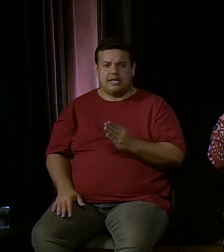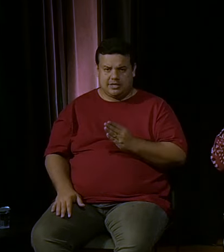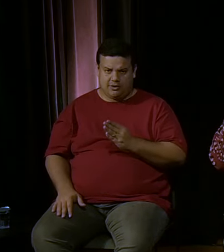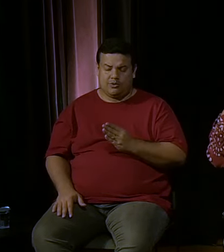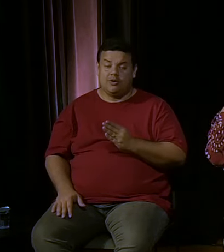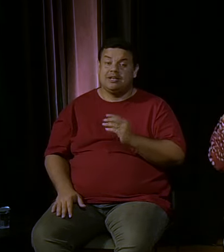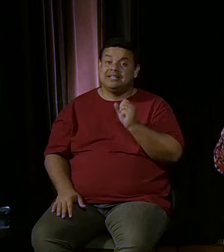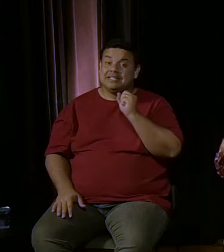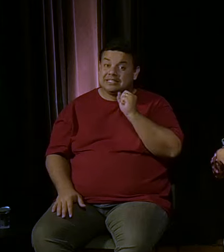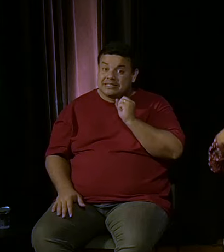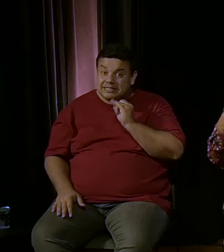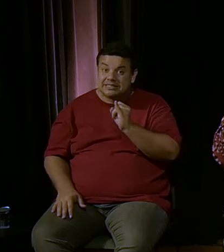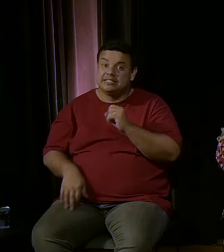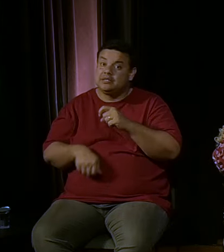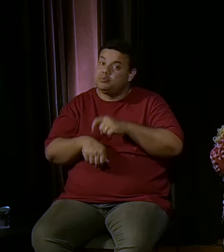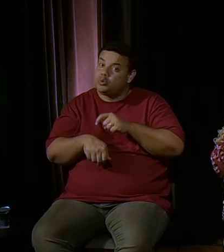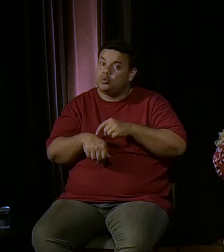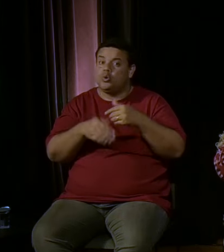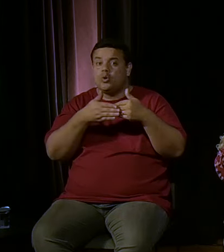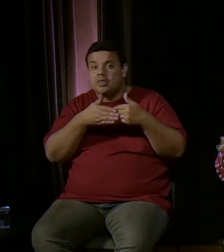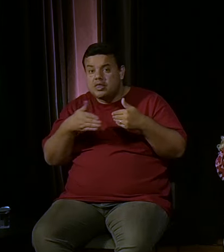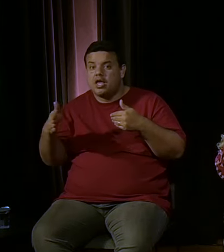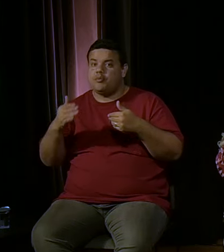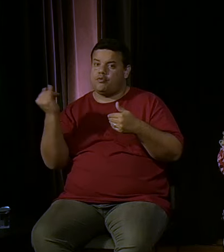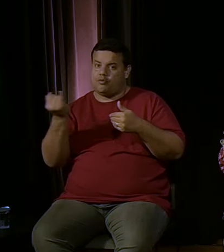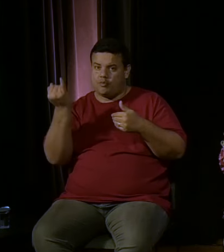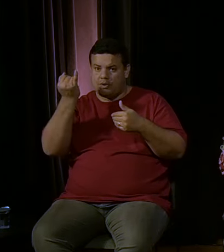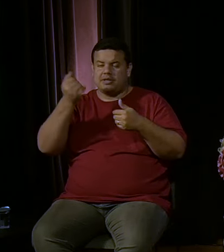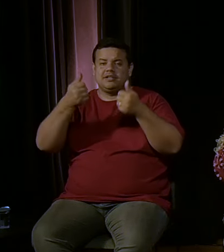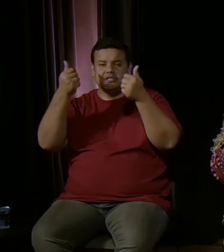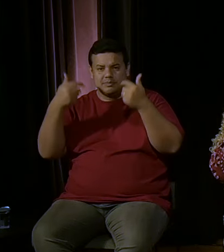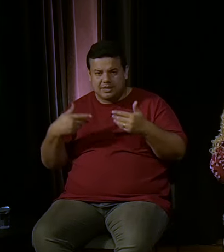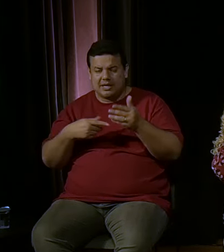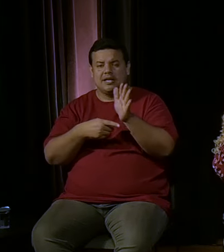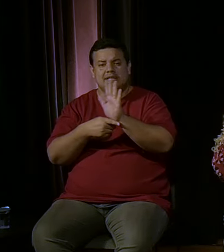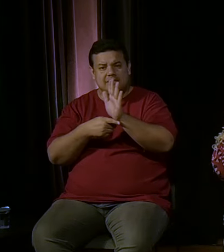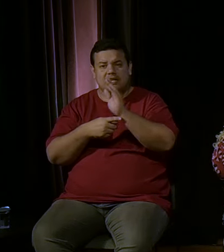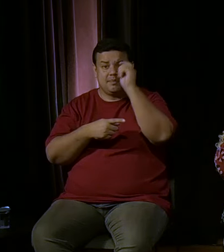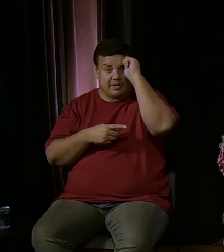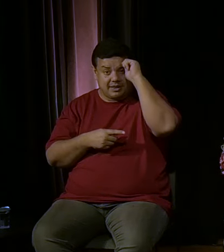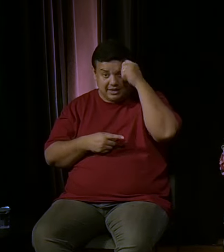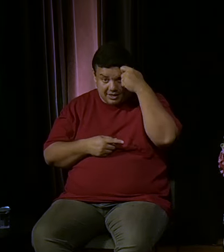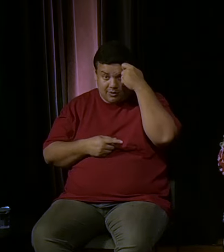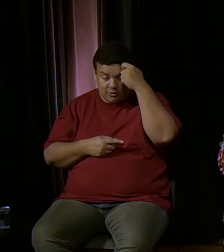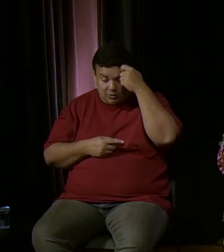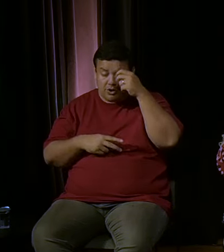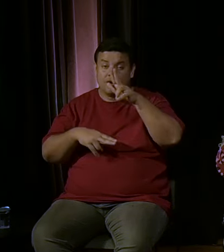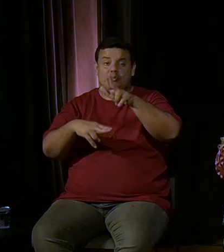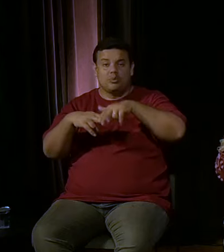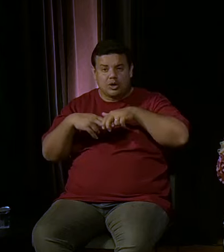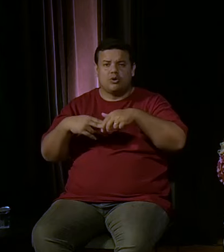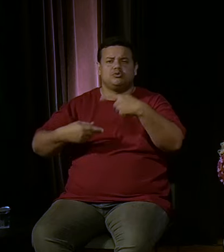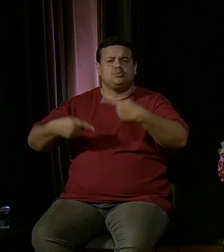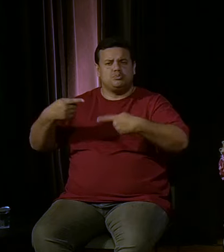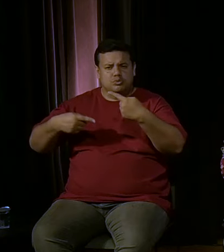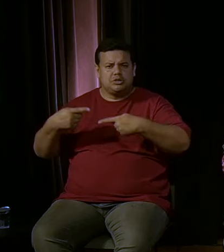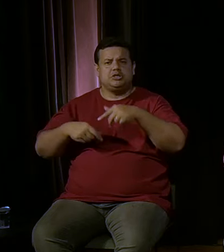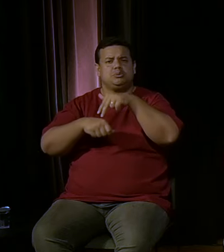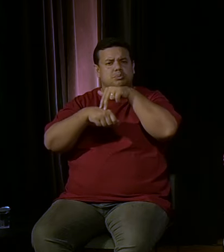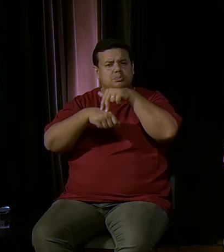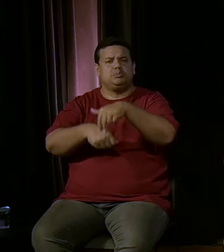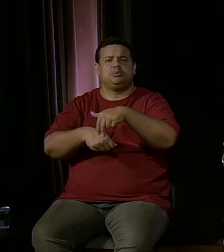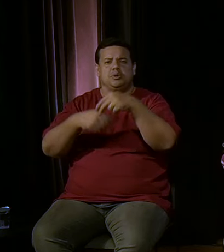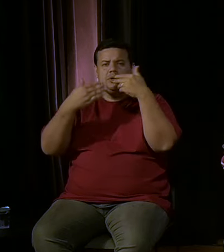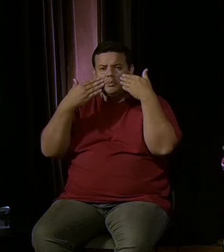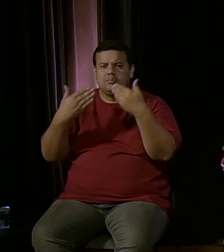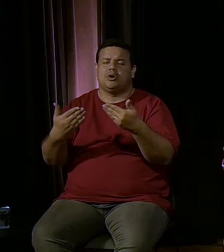por um momento, um tempo, foi importante falar cinema negro no sentido de um gesto político, de afirmação, né?